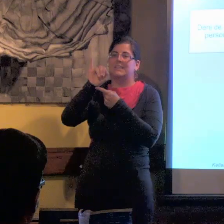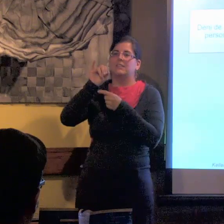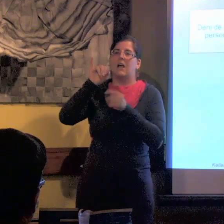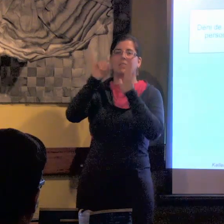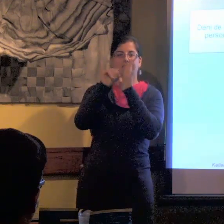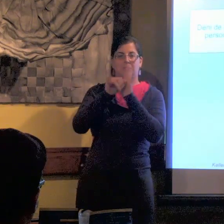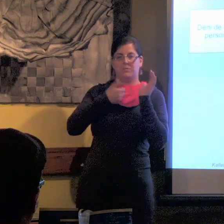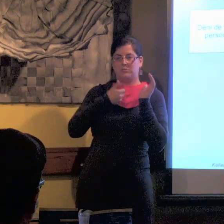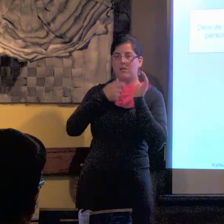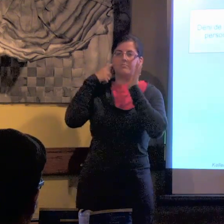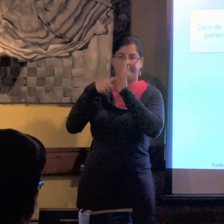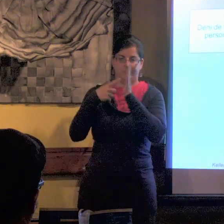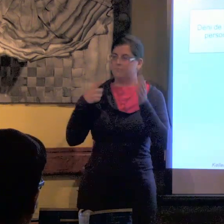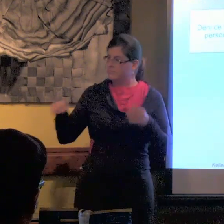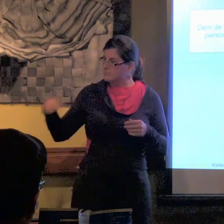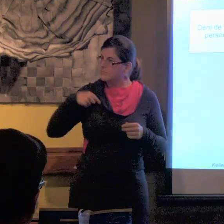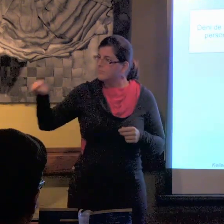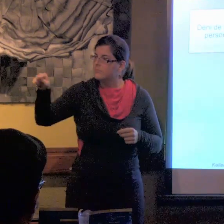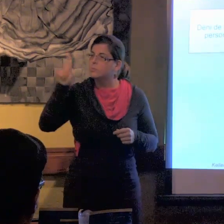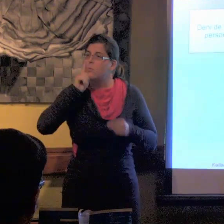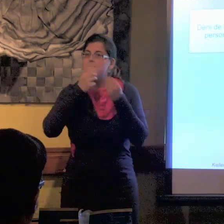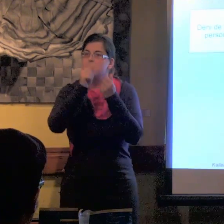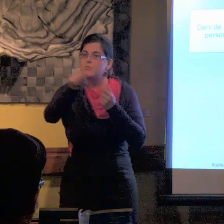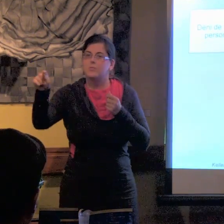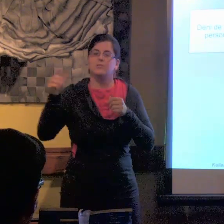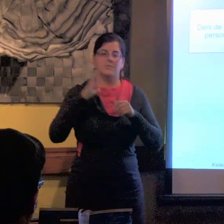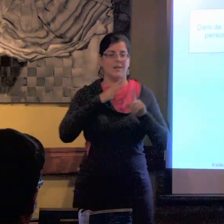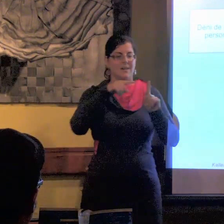sourdes. Premièrement, bien, celui du déni d'identité personnelle.